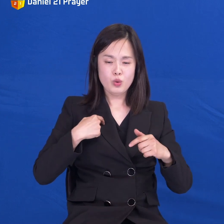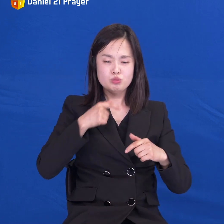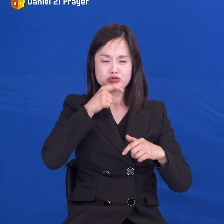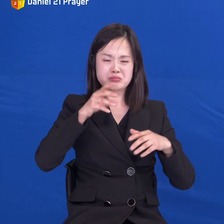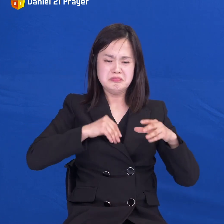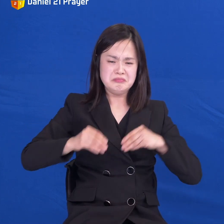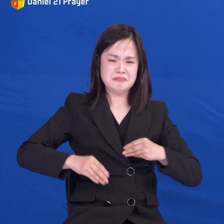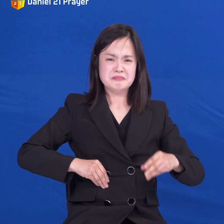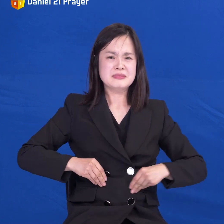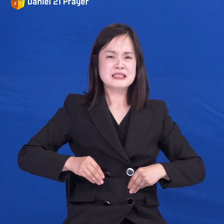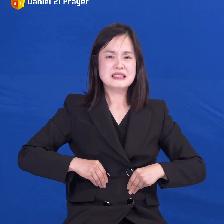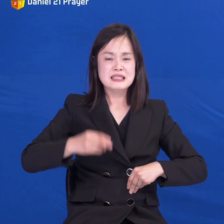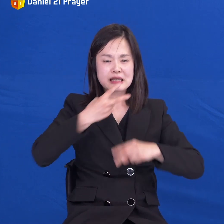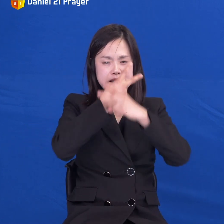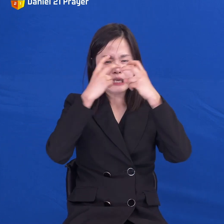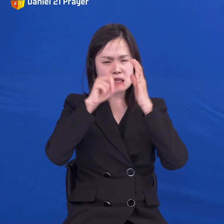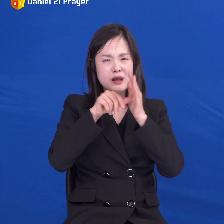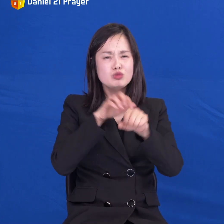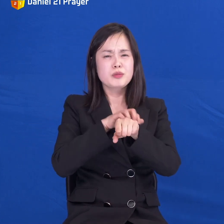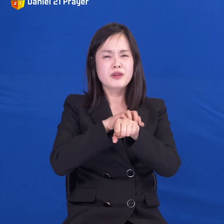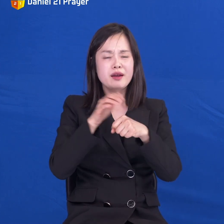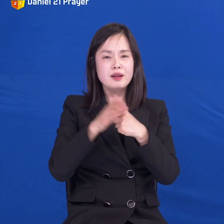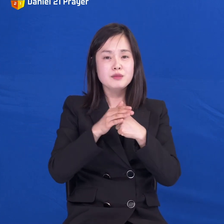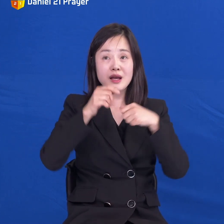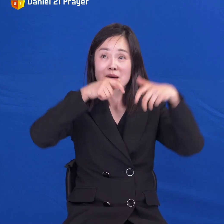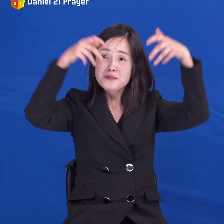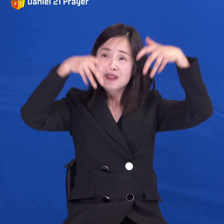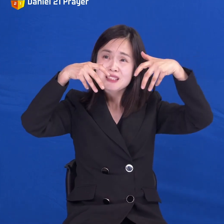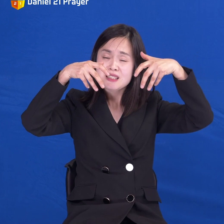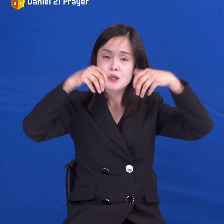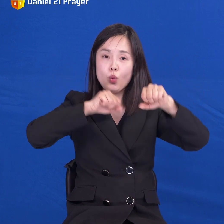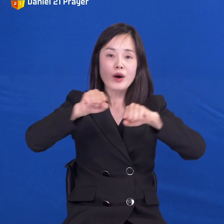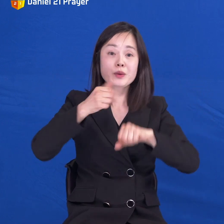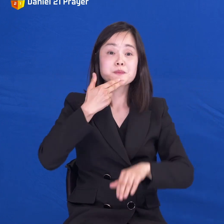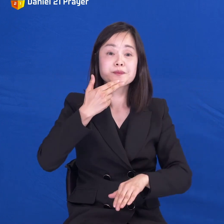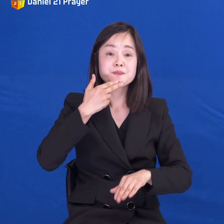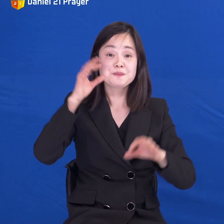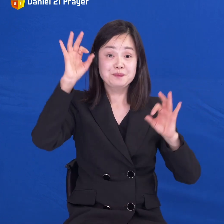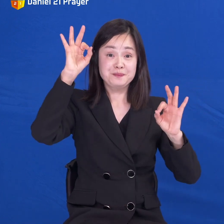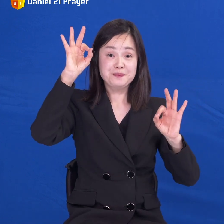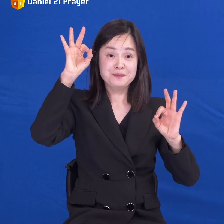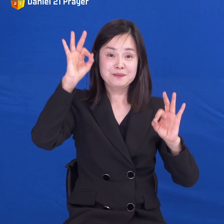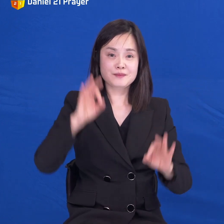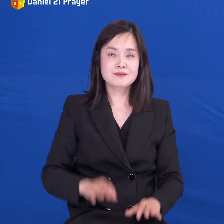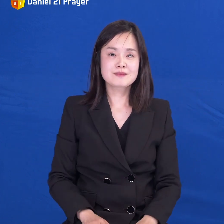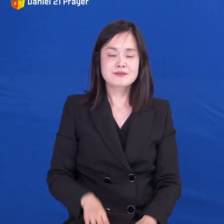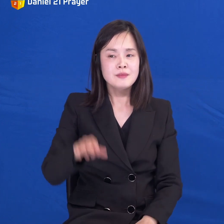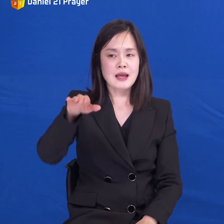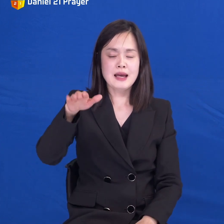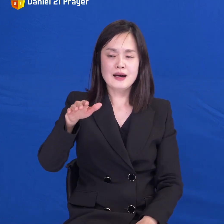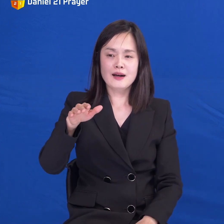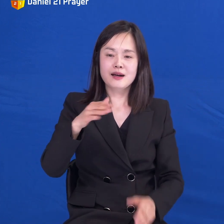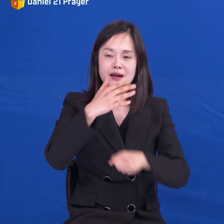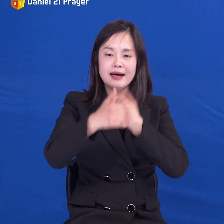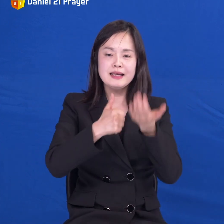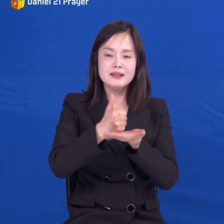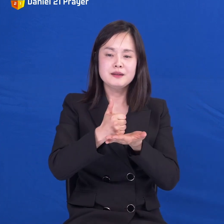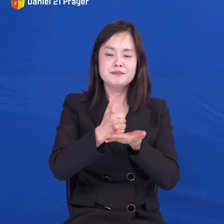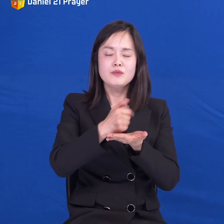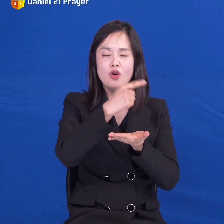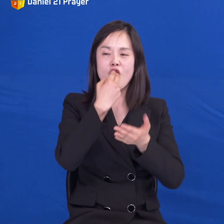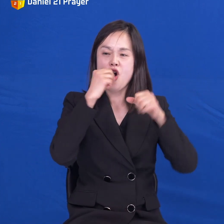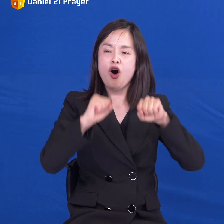그래서 제가 기도하면 비를 멈춰주는데 뭘 걱정하십니까? 기도합시다.